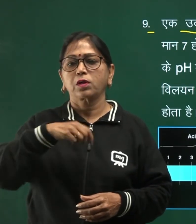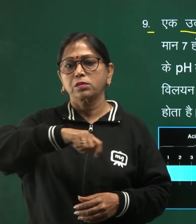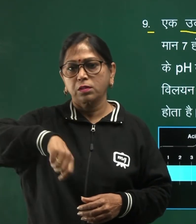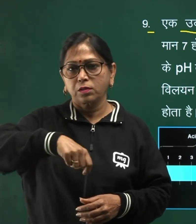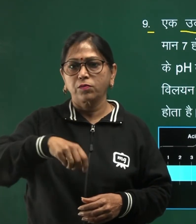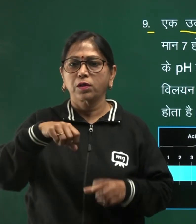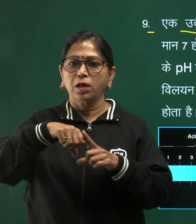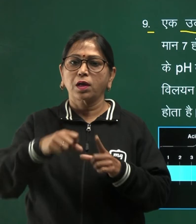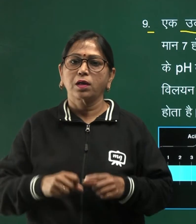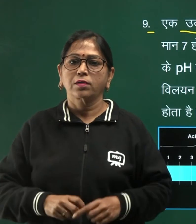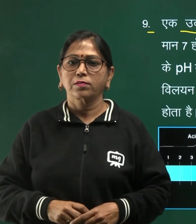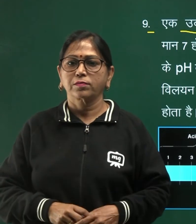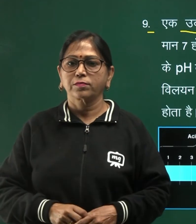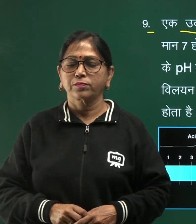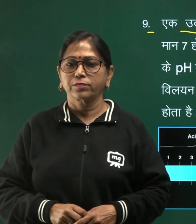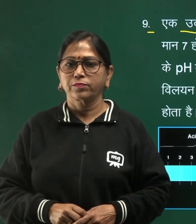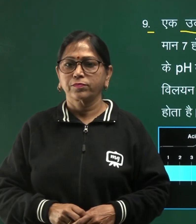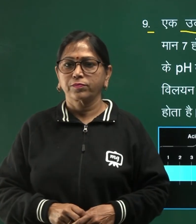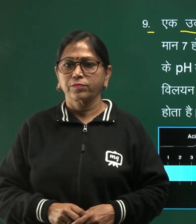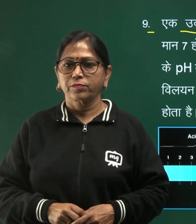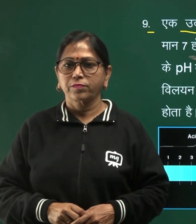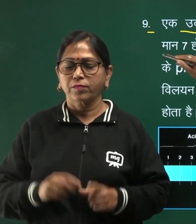एक उदासीन विलियन के